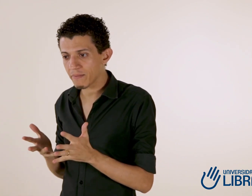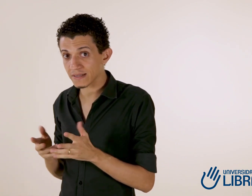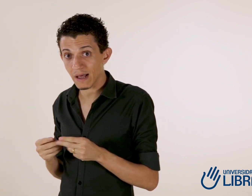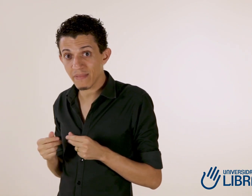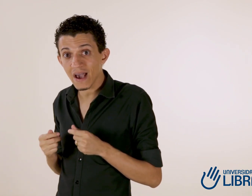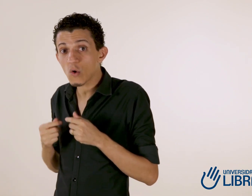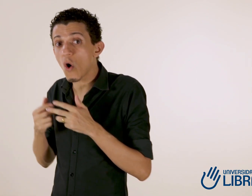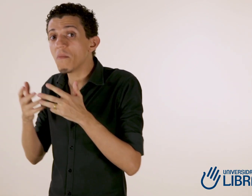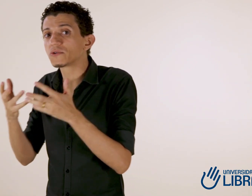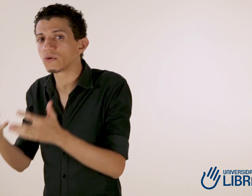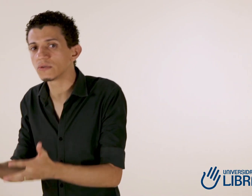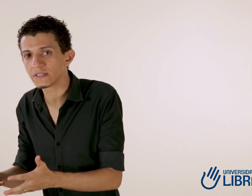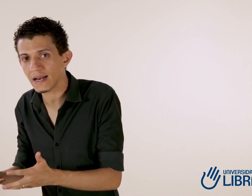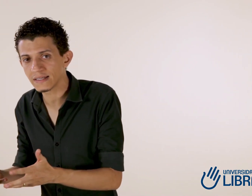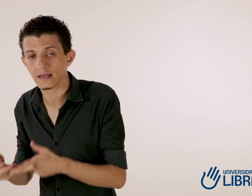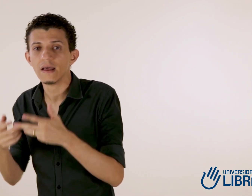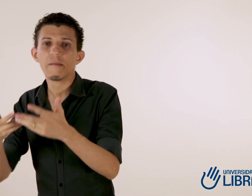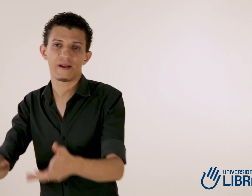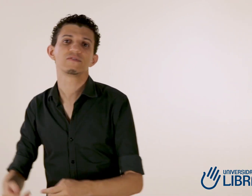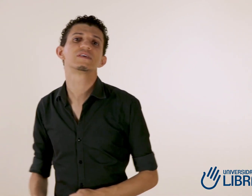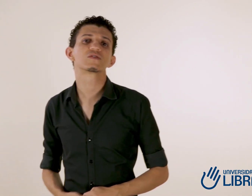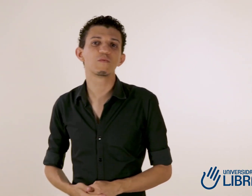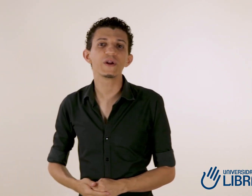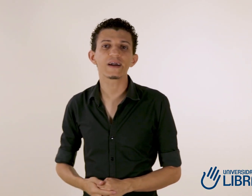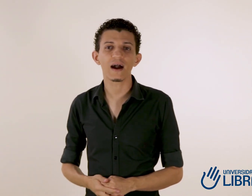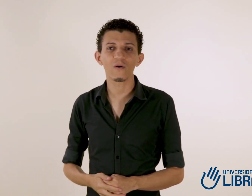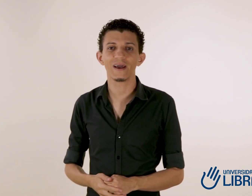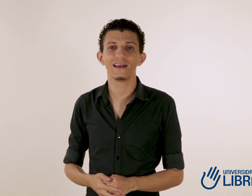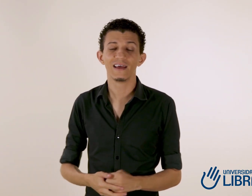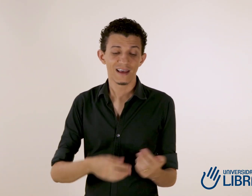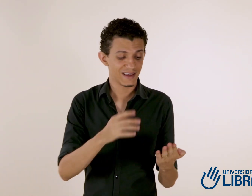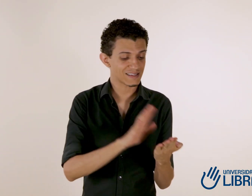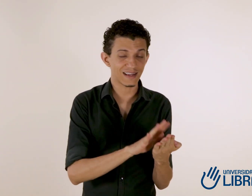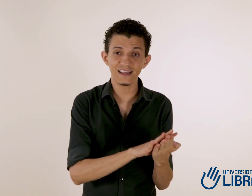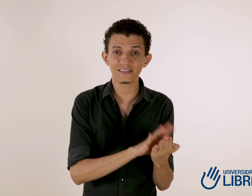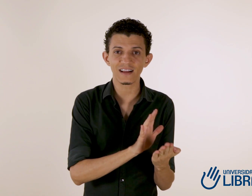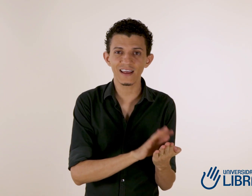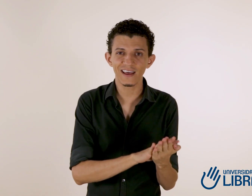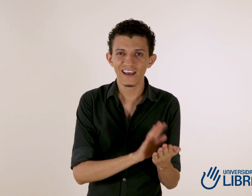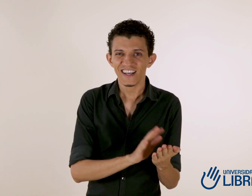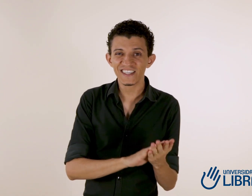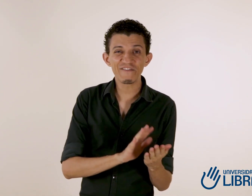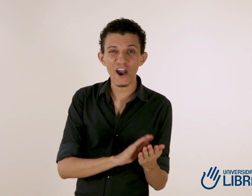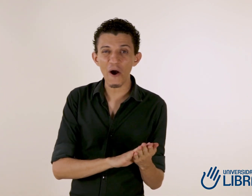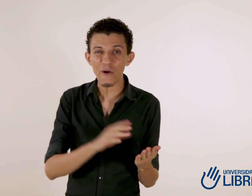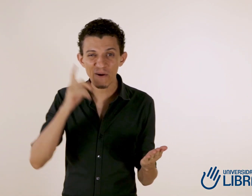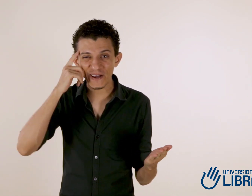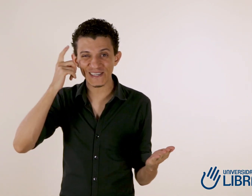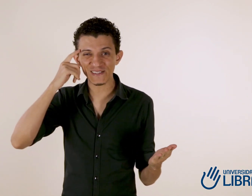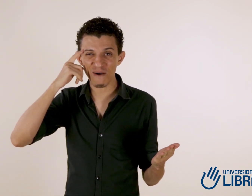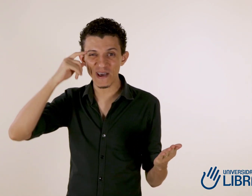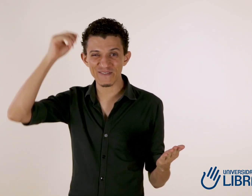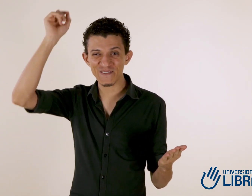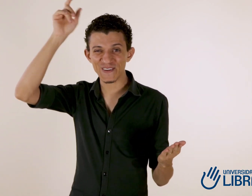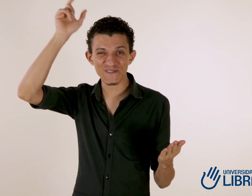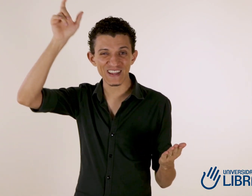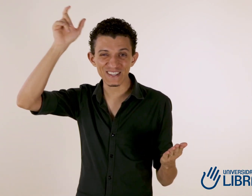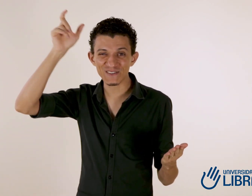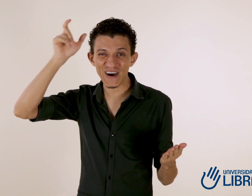Libra, saber como o surdo sinaliza para você se comunicar com ele. E essa lista ali, se vier alguma coisa na sua mente, vai ser um tanto de